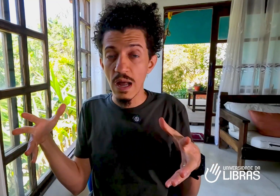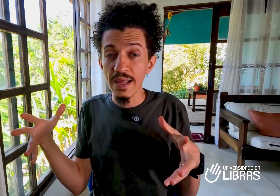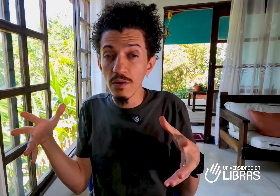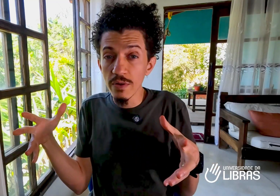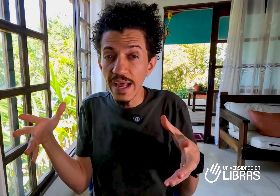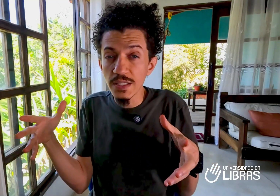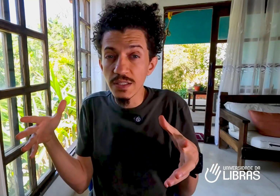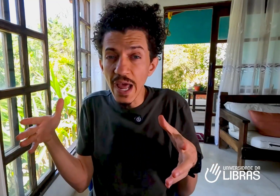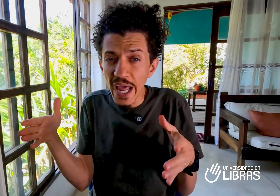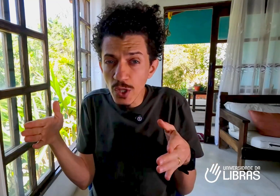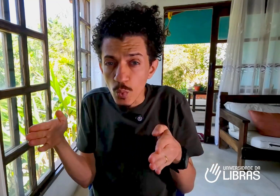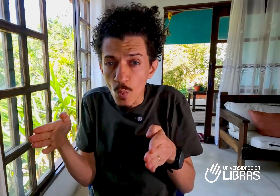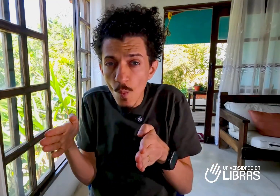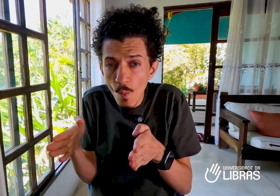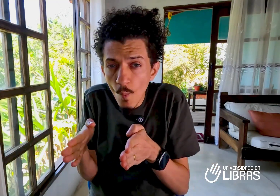Aquilo que é estreito